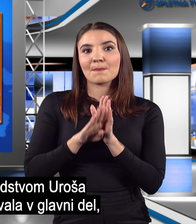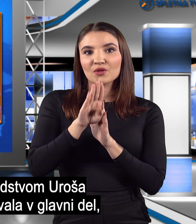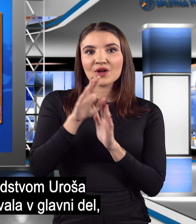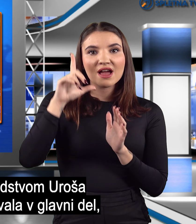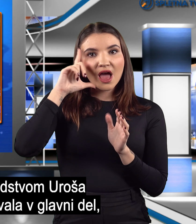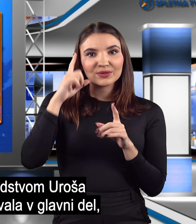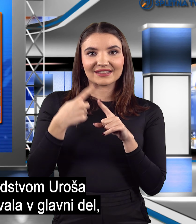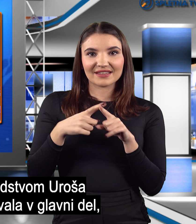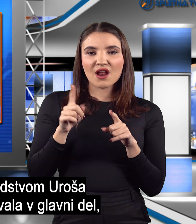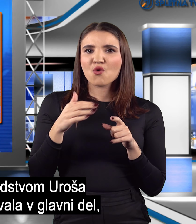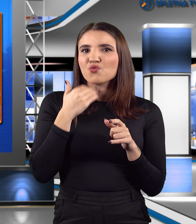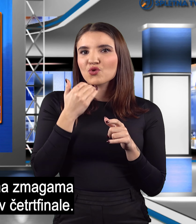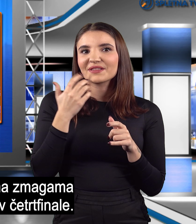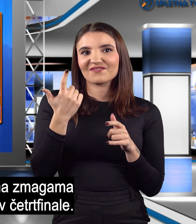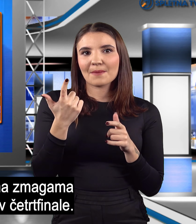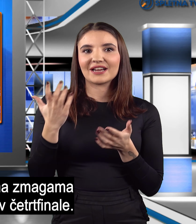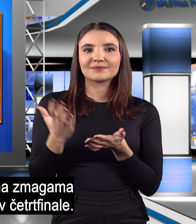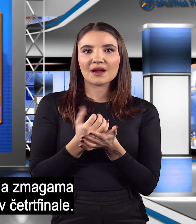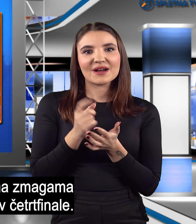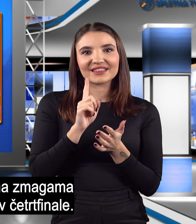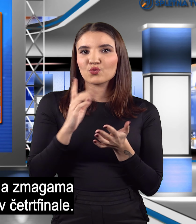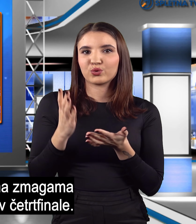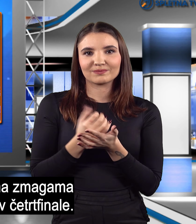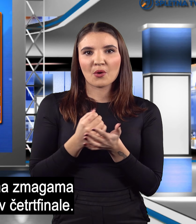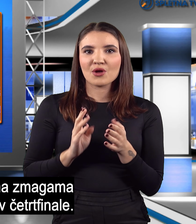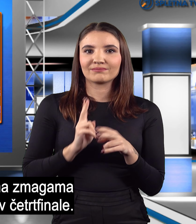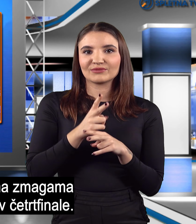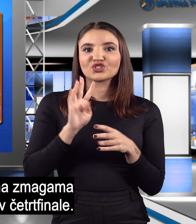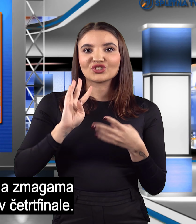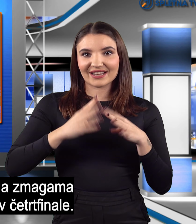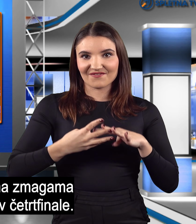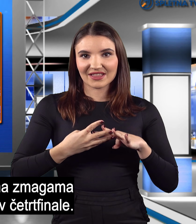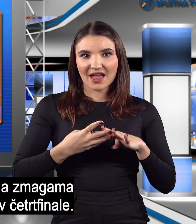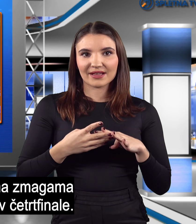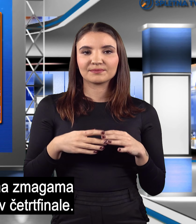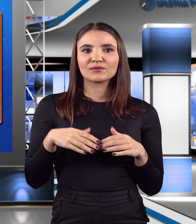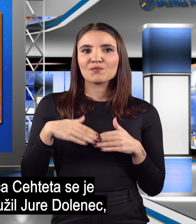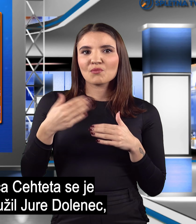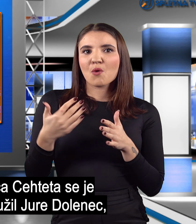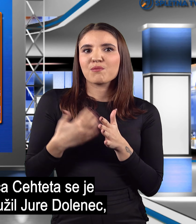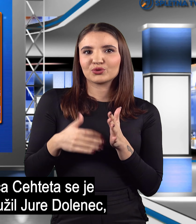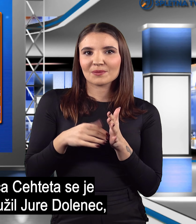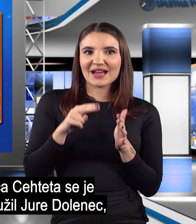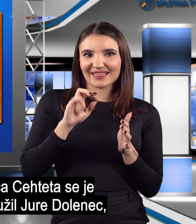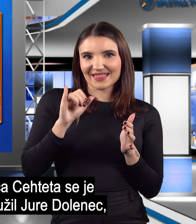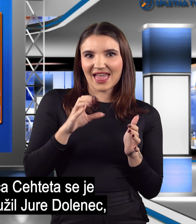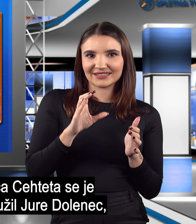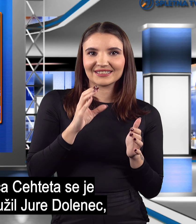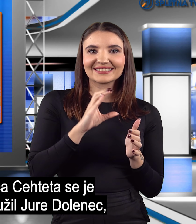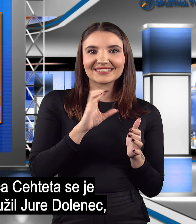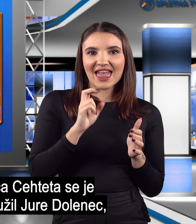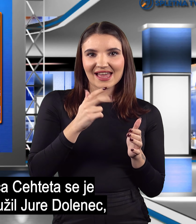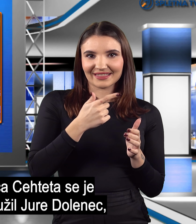glavni del, a ji kljub 2 zmagama ni uspelo priti v četrtfinale. Po poškodbi Nejca Cehteta se je ekipi